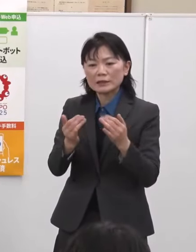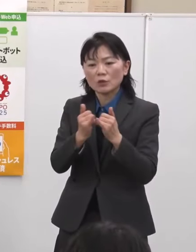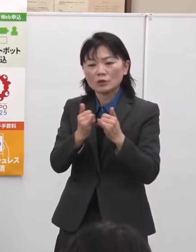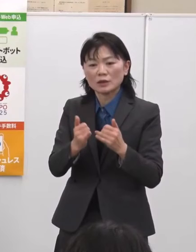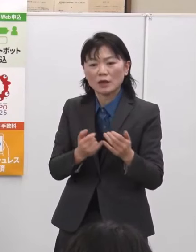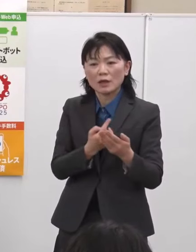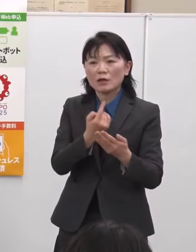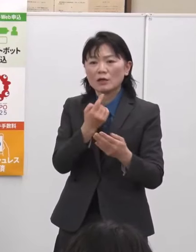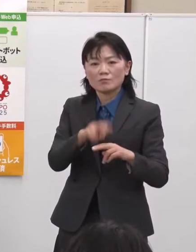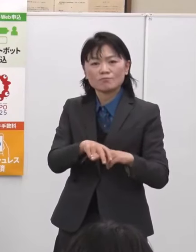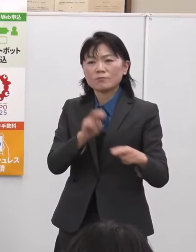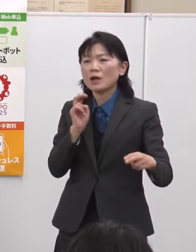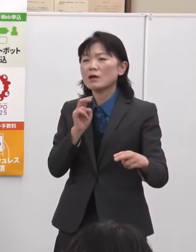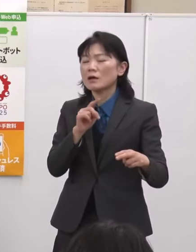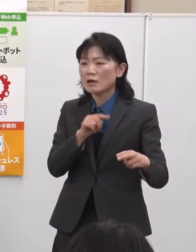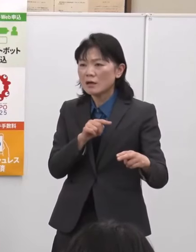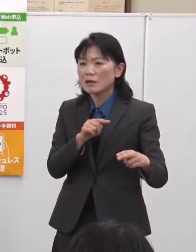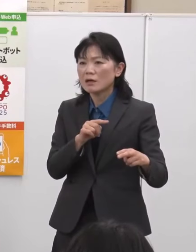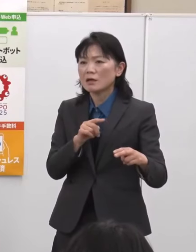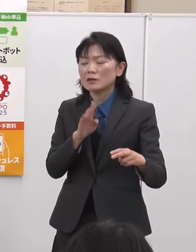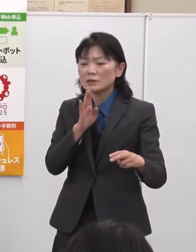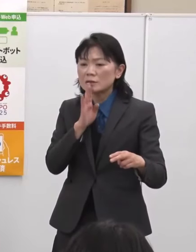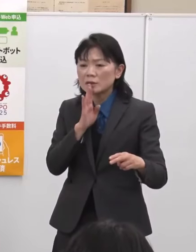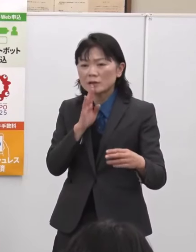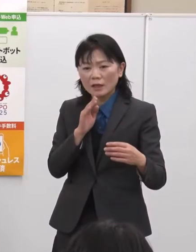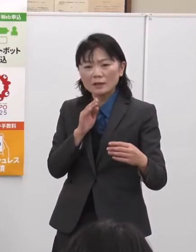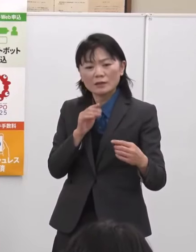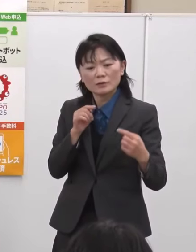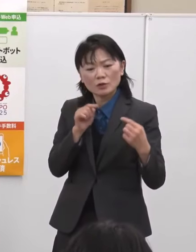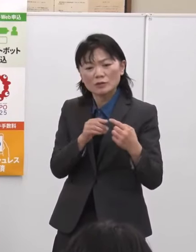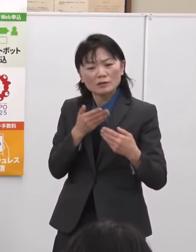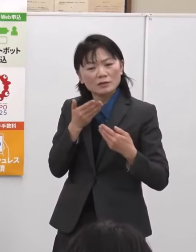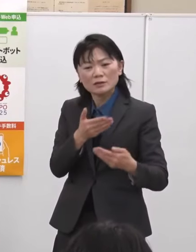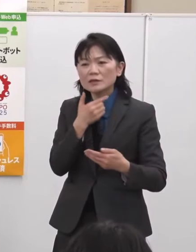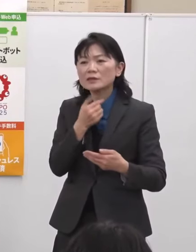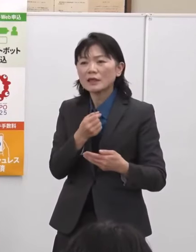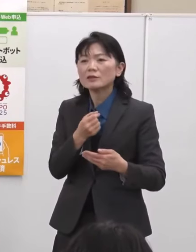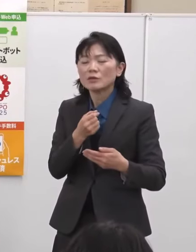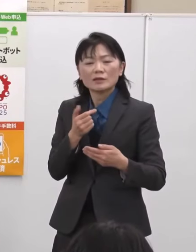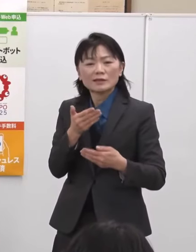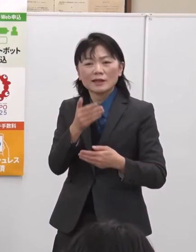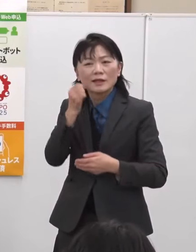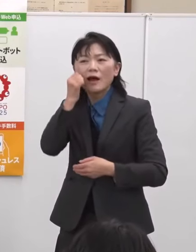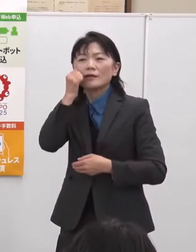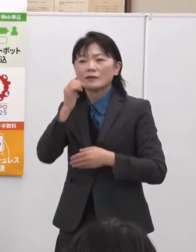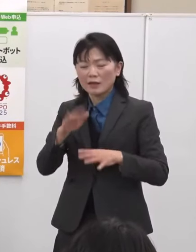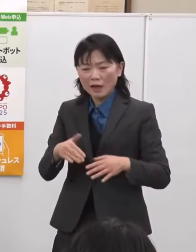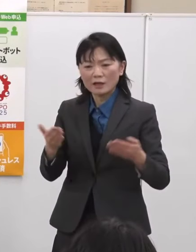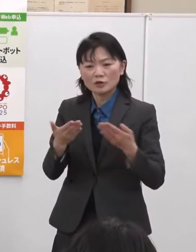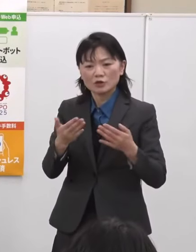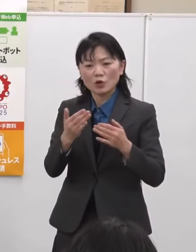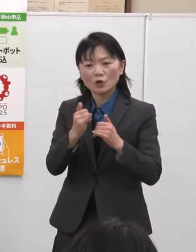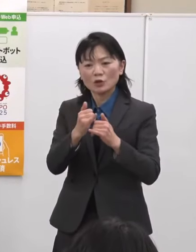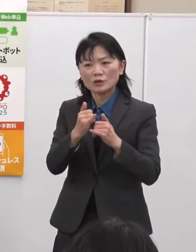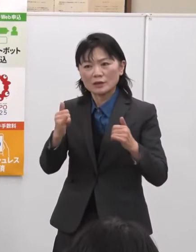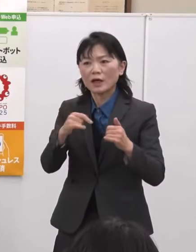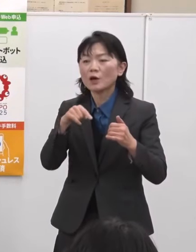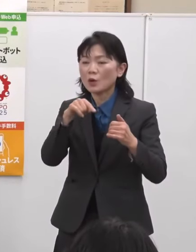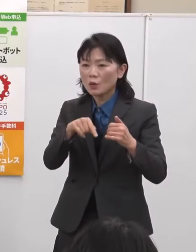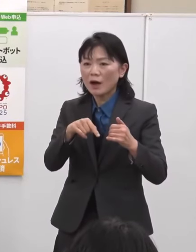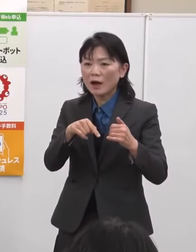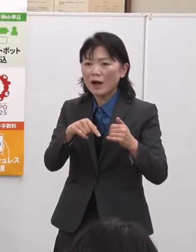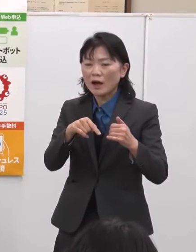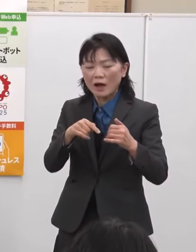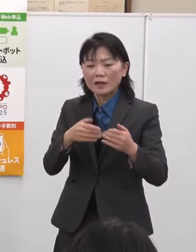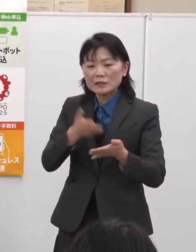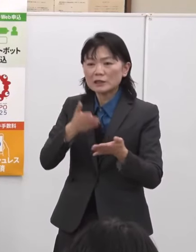で、事業者に対して直接聞きたいことがあったのに聞けなかったと。で、事業者は説明をする気がない